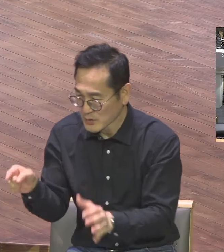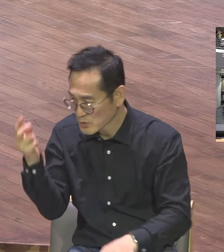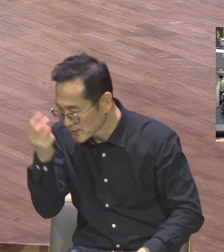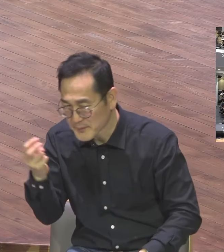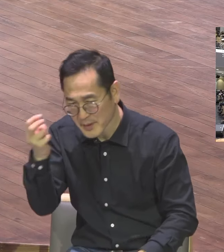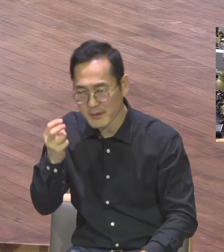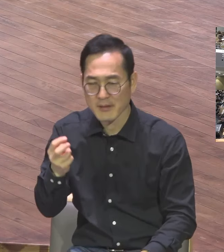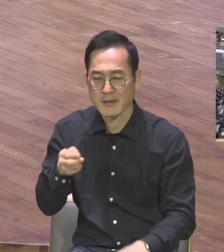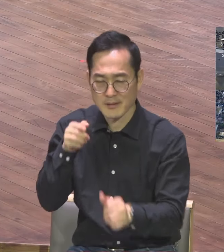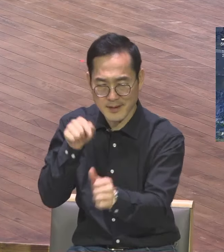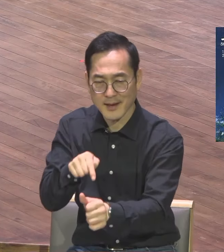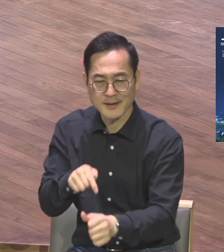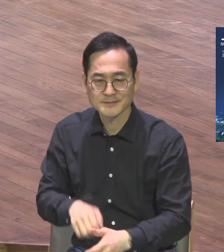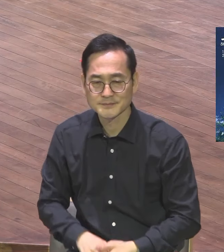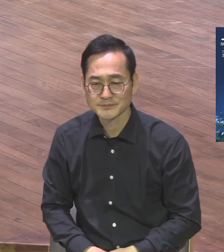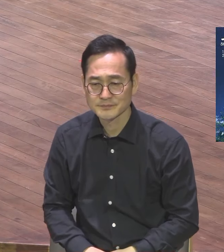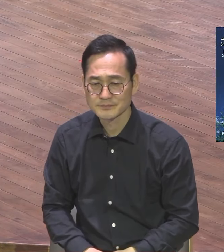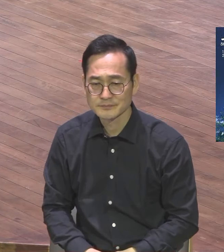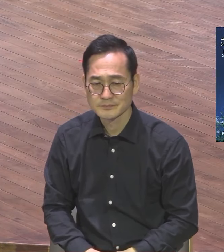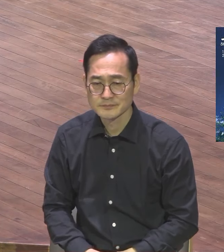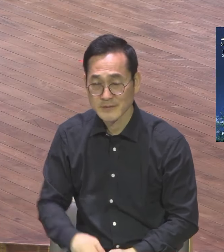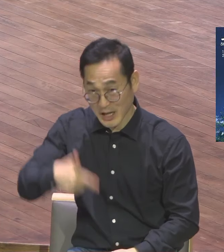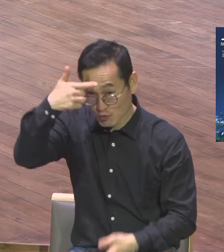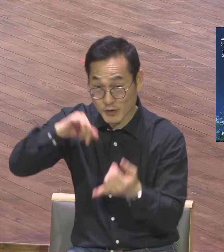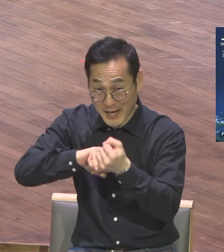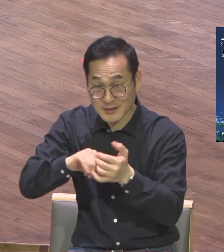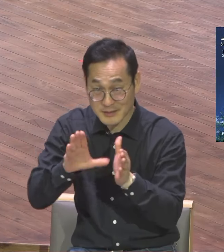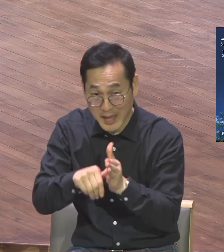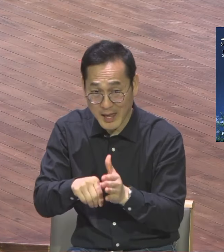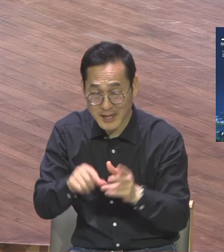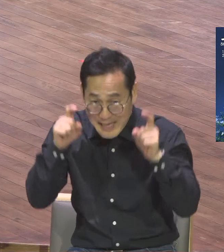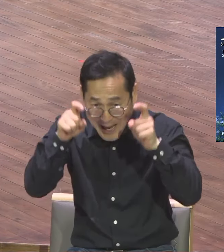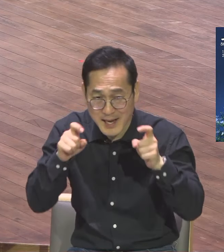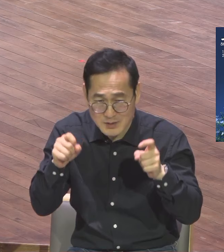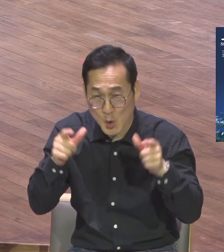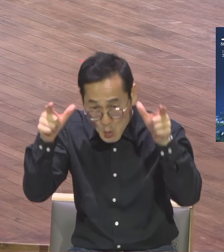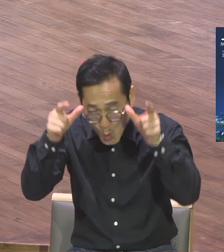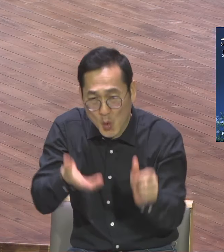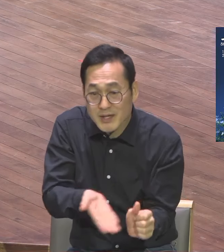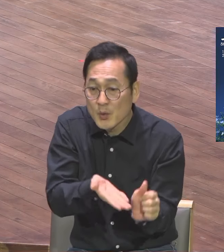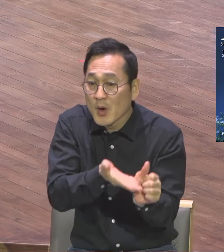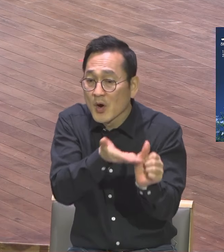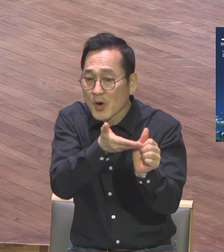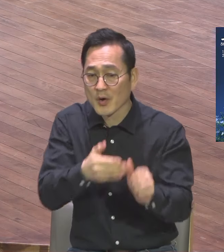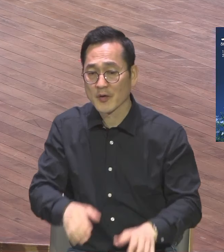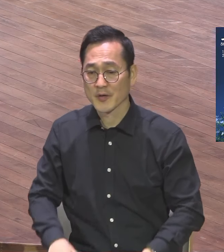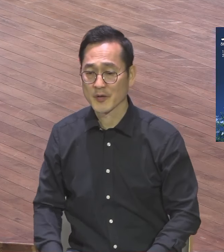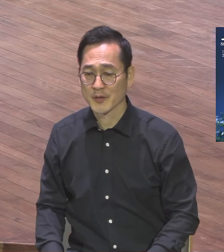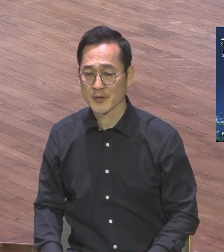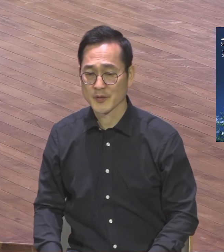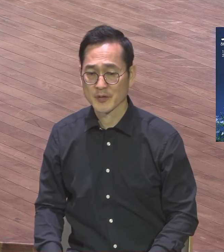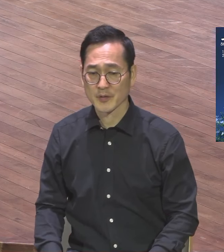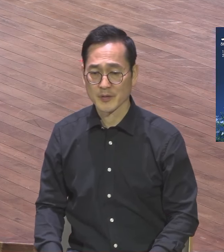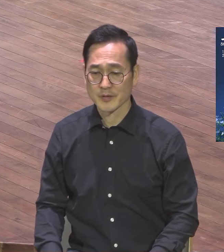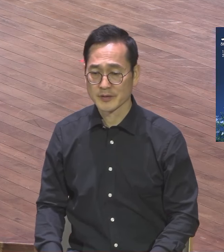구약시대는요, 주로 목축업, 이 목축업을 했죠. 목축업, 생계를 이어갔습니다. 당시에는 부를 측정하는 그러한 그 이